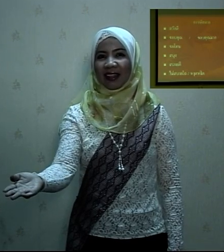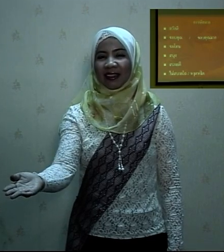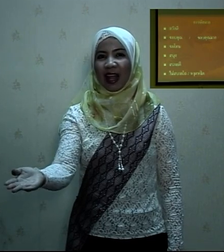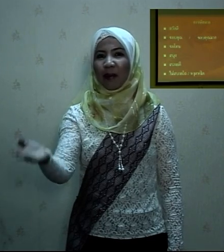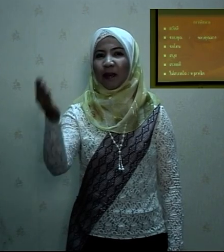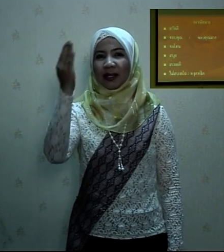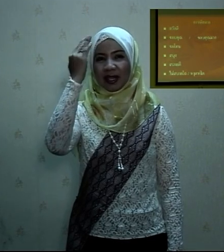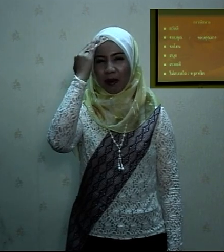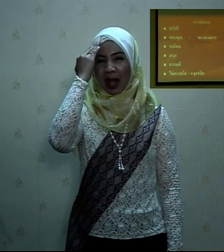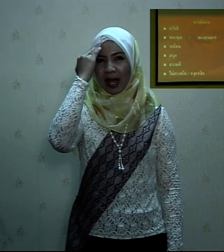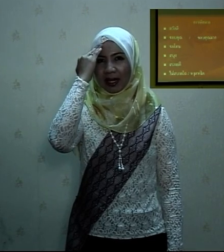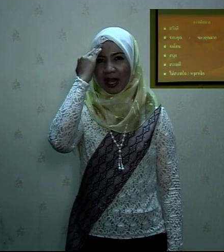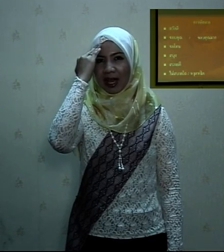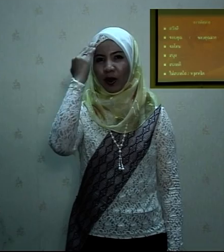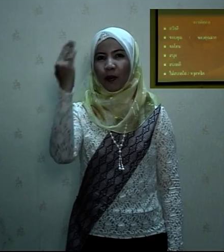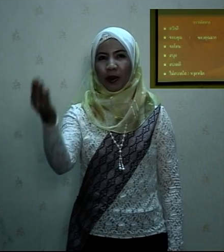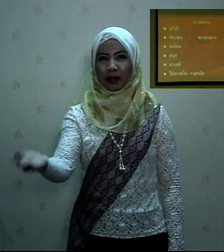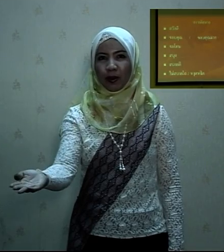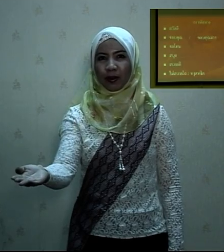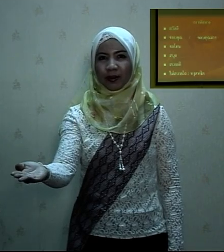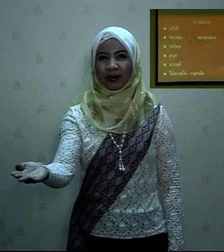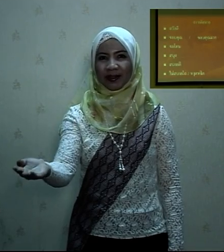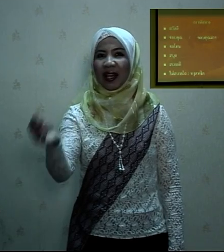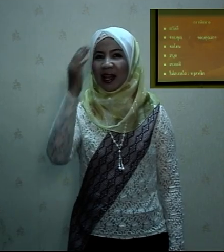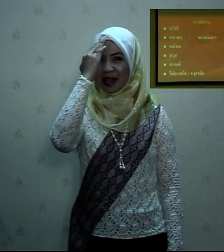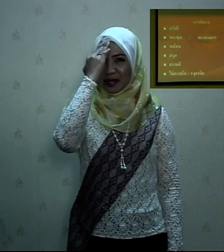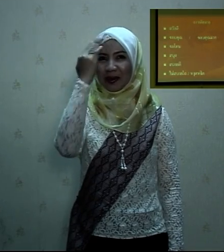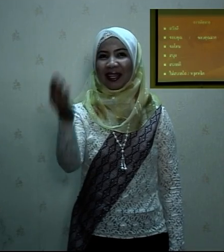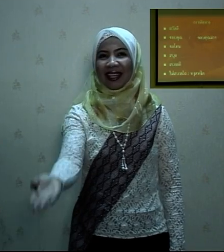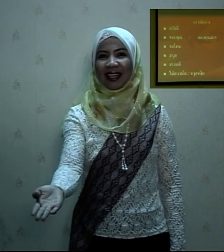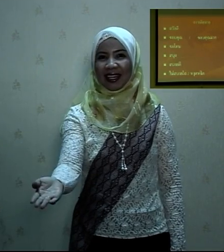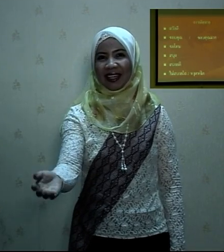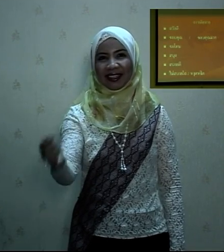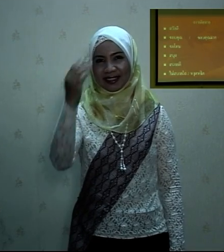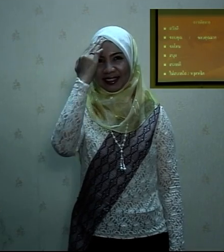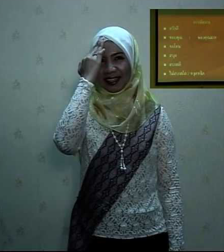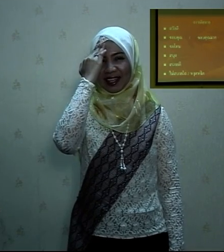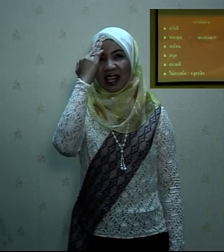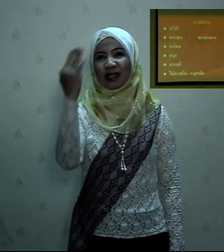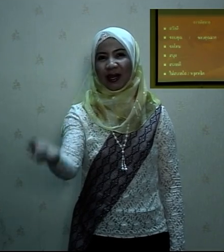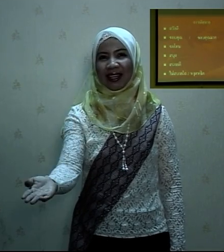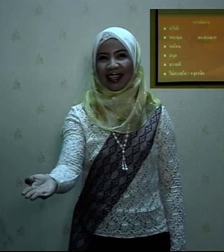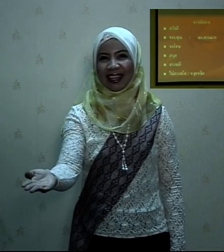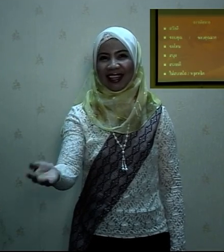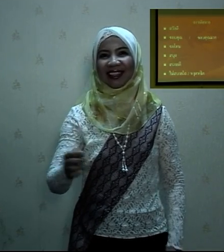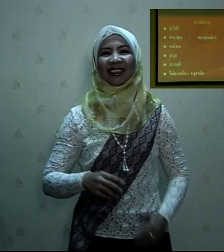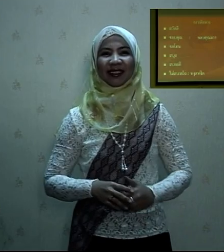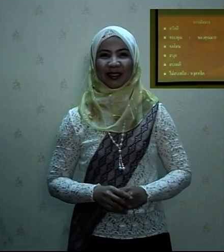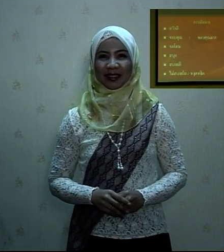ตะปลายมือที่หน้าผากนะคะแล้วก็ปล่อยมือลงสวัสดีสวัสดีค่